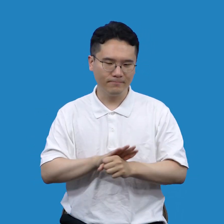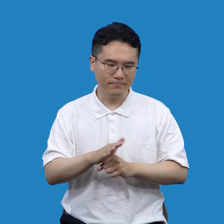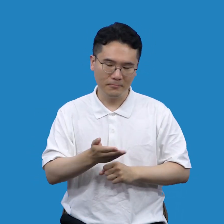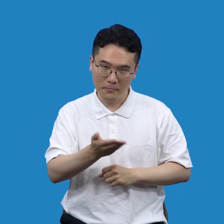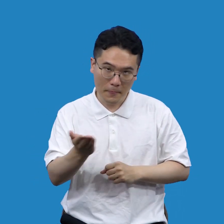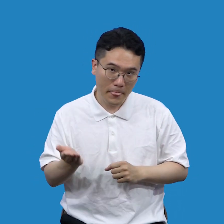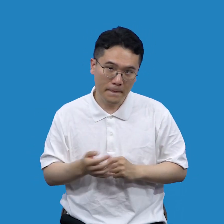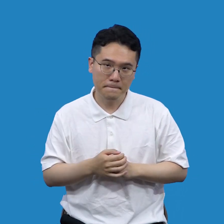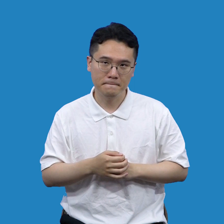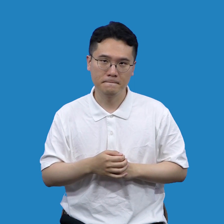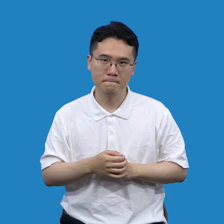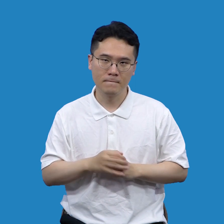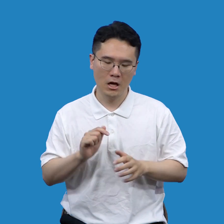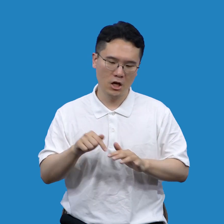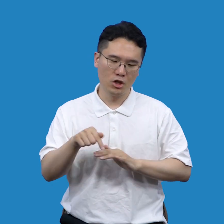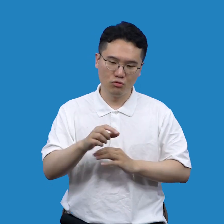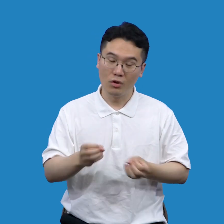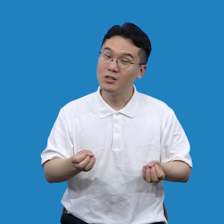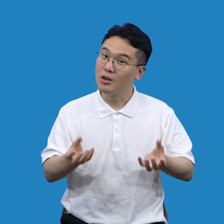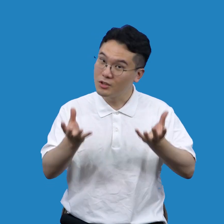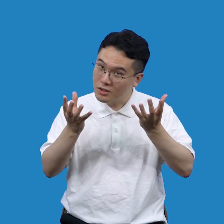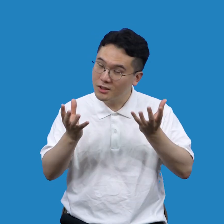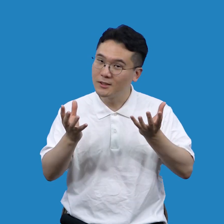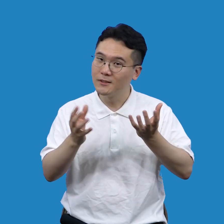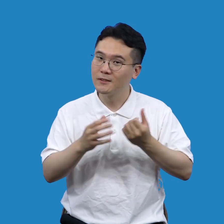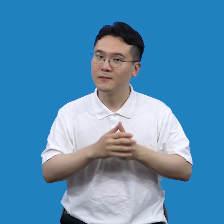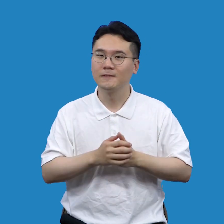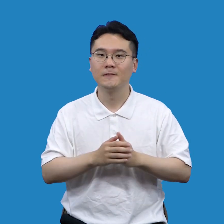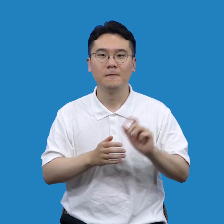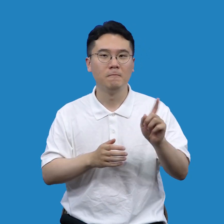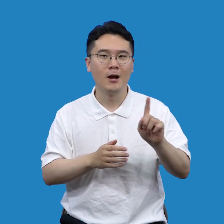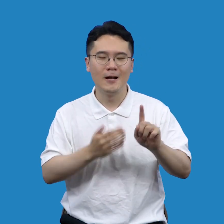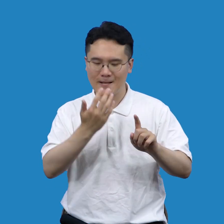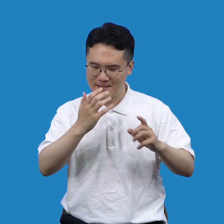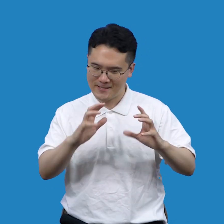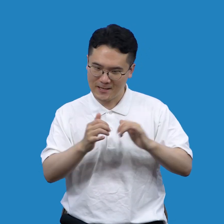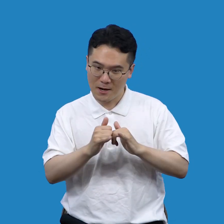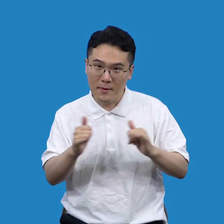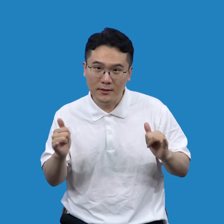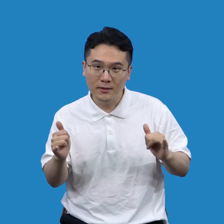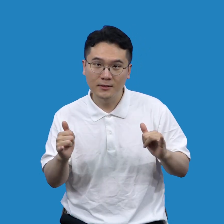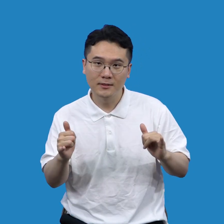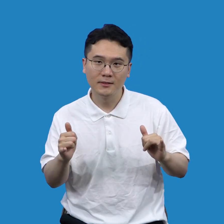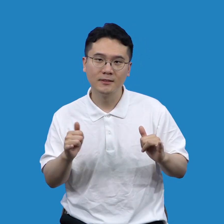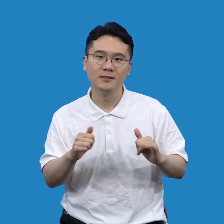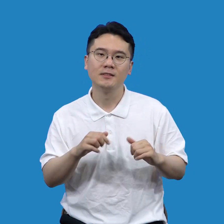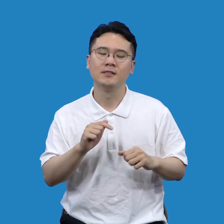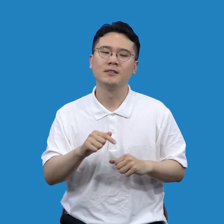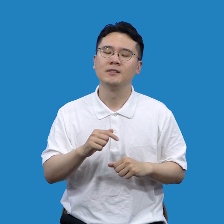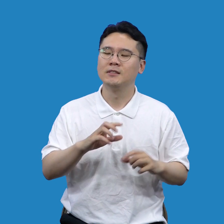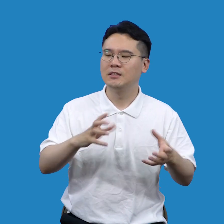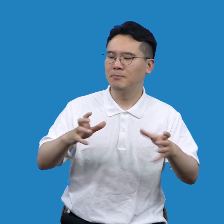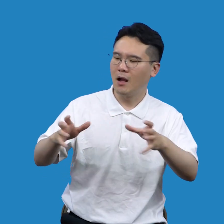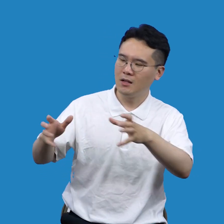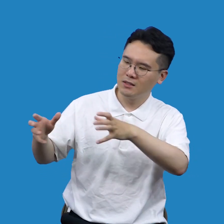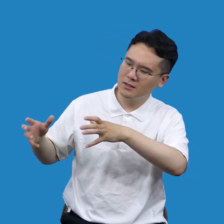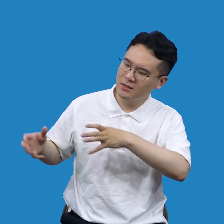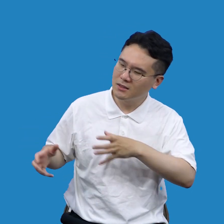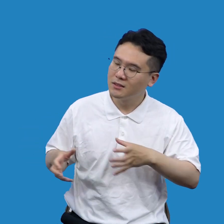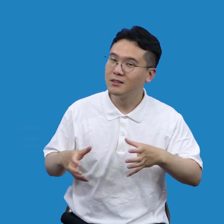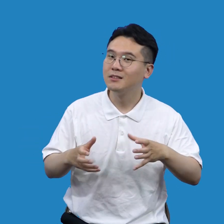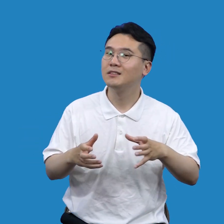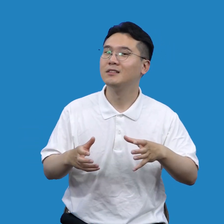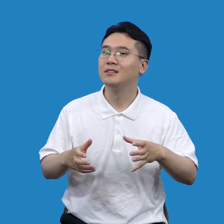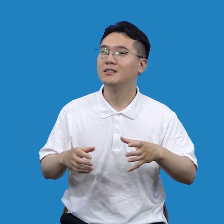여러분, 이 유월절 절기는 심지어 이스라엘 백성들이 아니었던 이방인들에게도 열려진